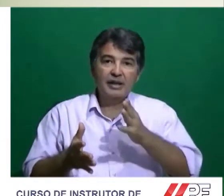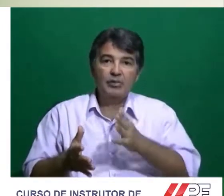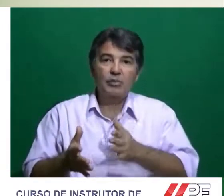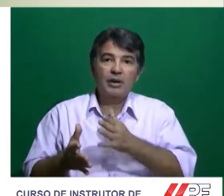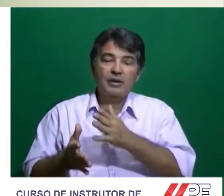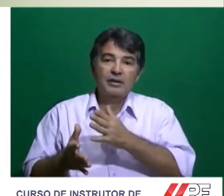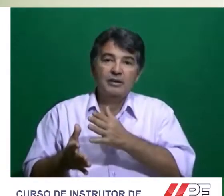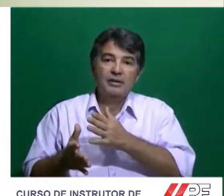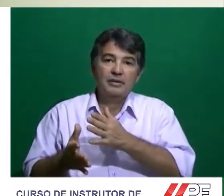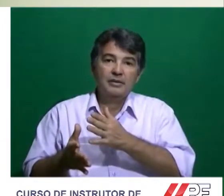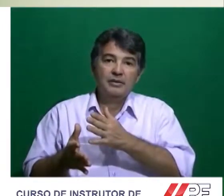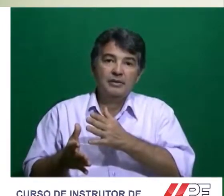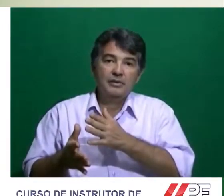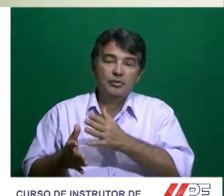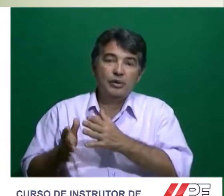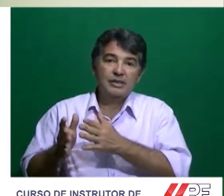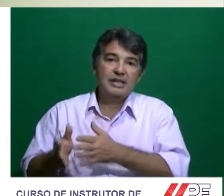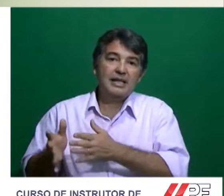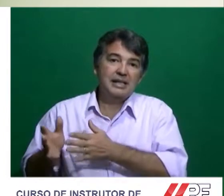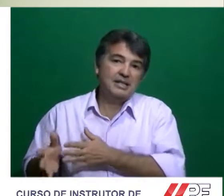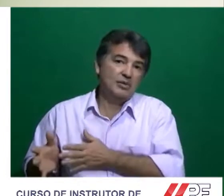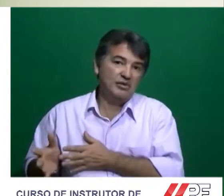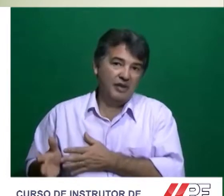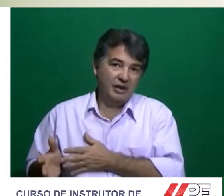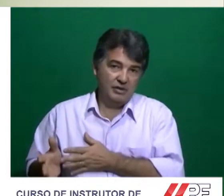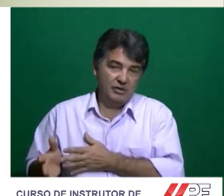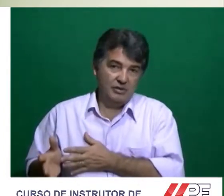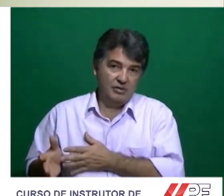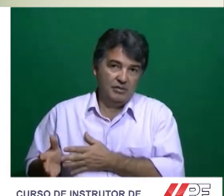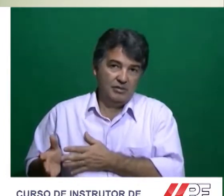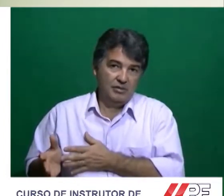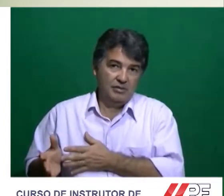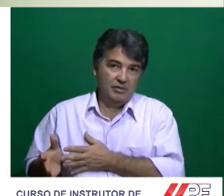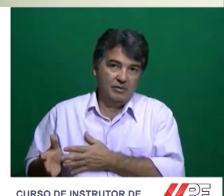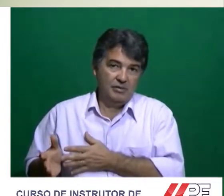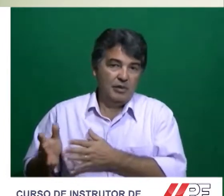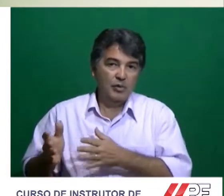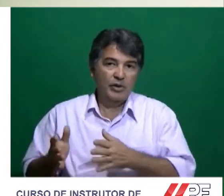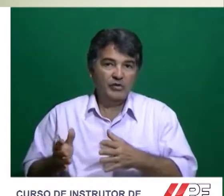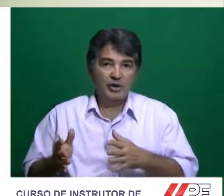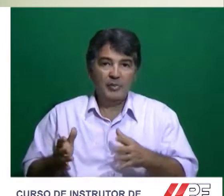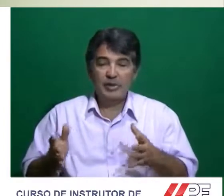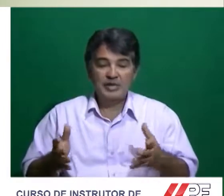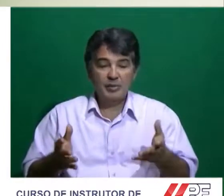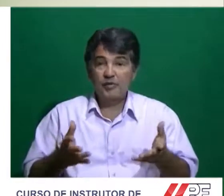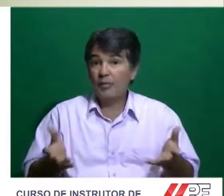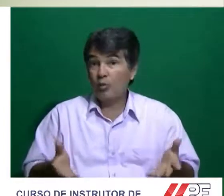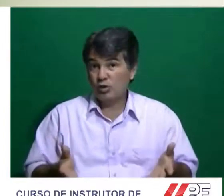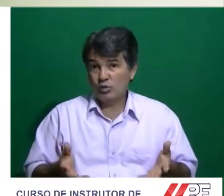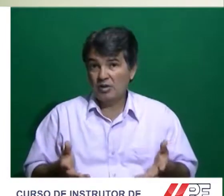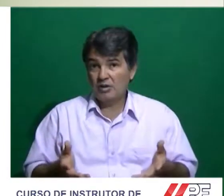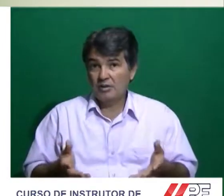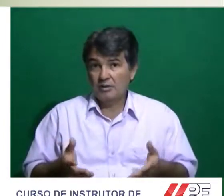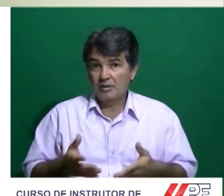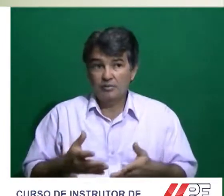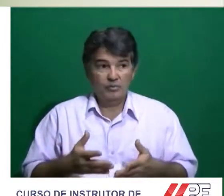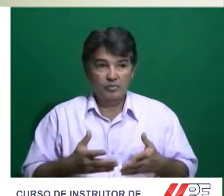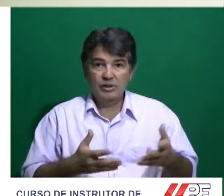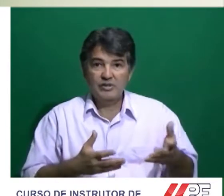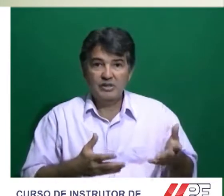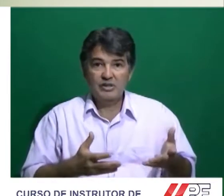vai ter uma. Uma sinalização diferente. Ele não pode ficar. Por exemplo. verbo construir.